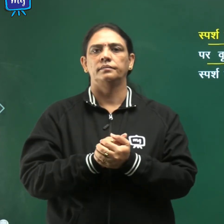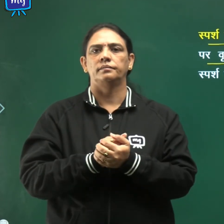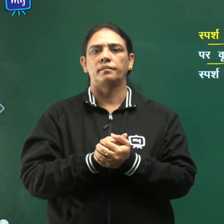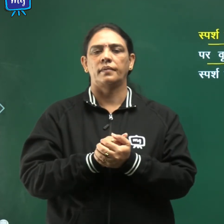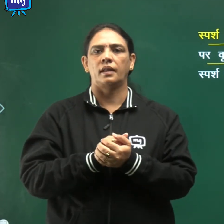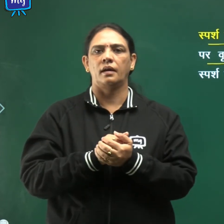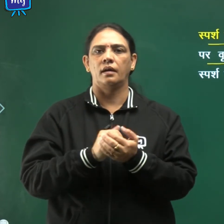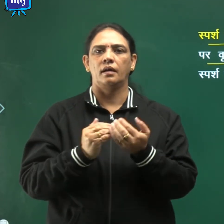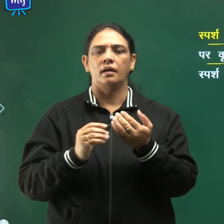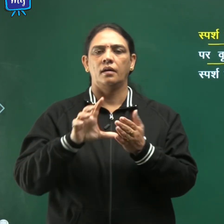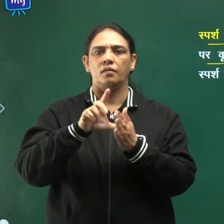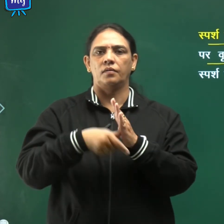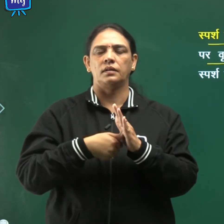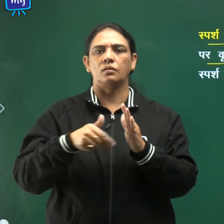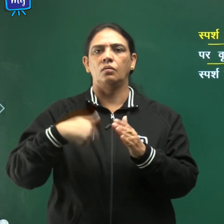व्रत को